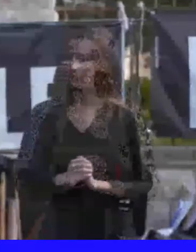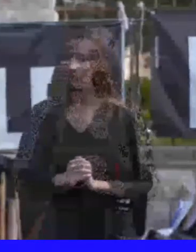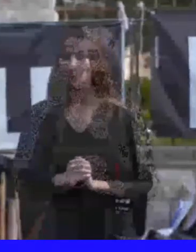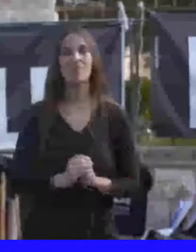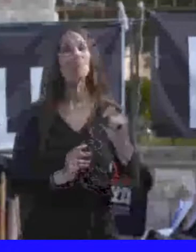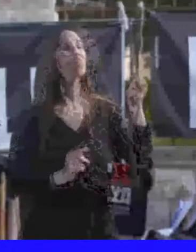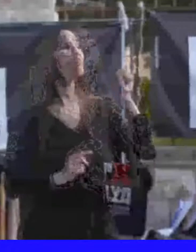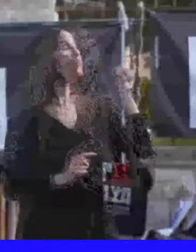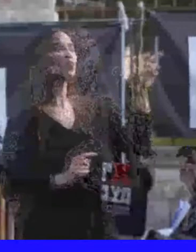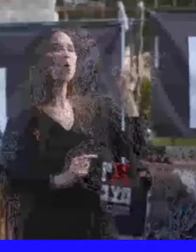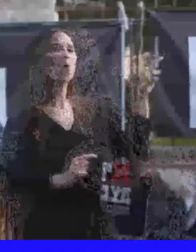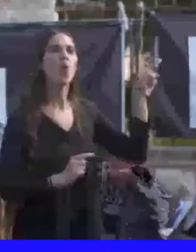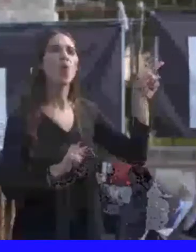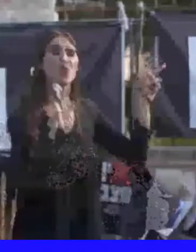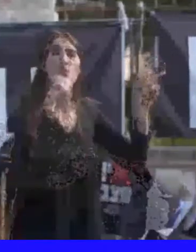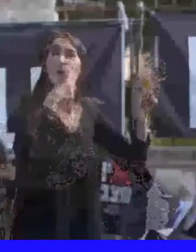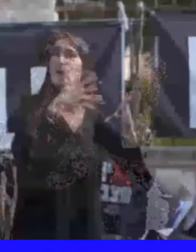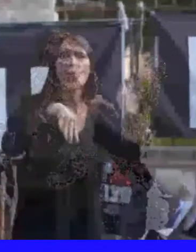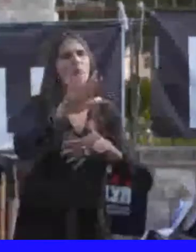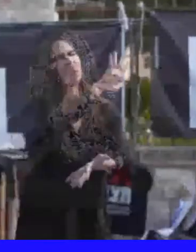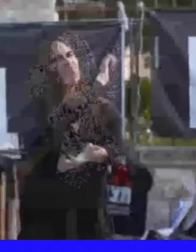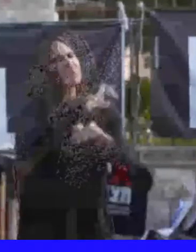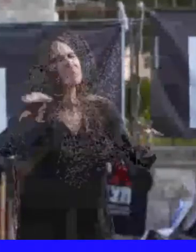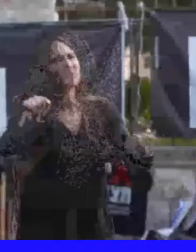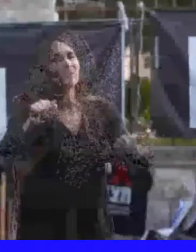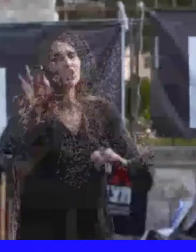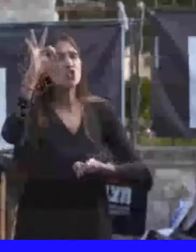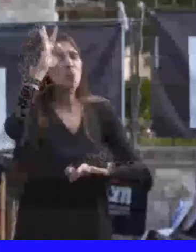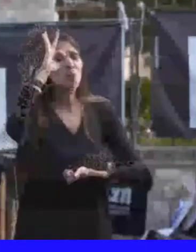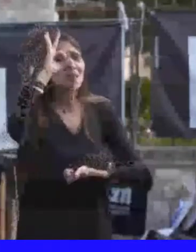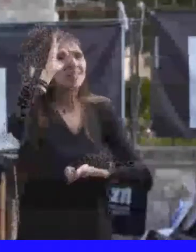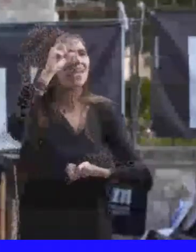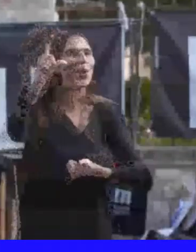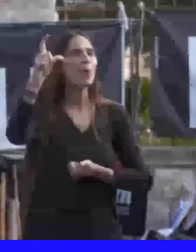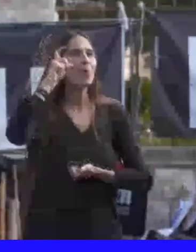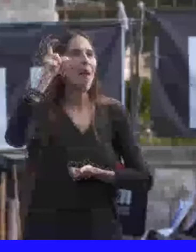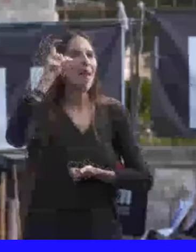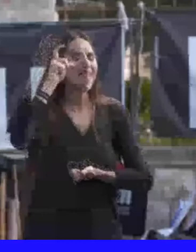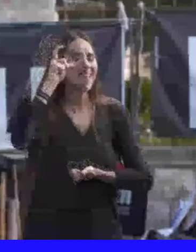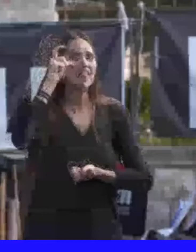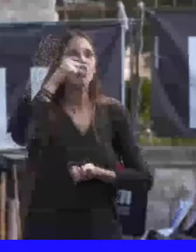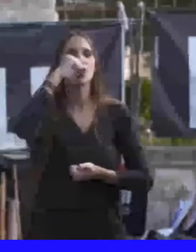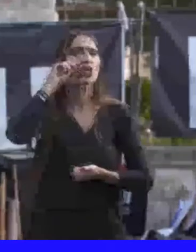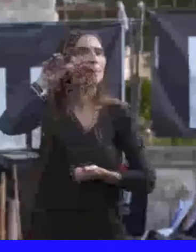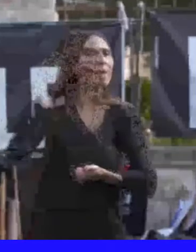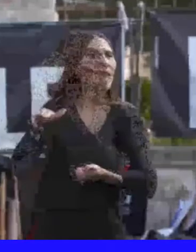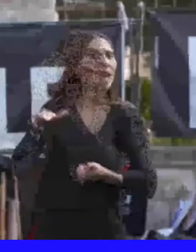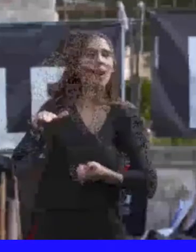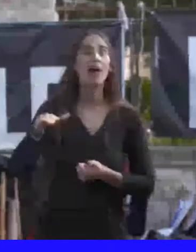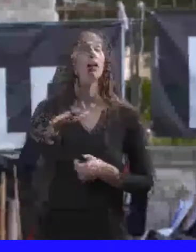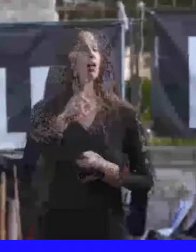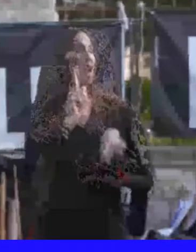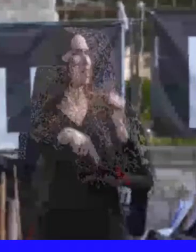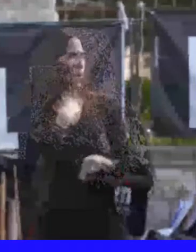הוא חיסל את המורשת של כולם, של ז'בוטינסקי, של בגין, של שמיר. לפעמים